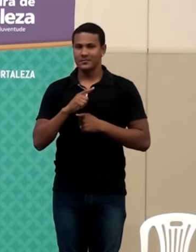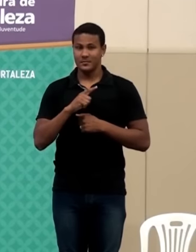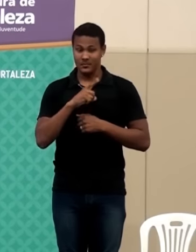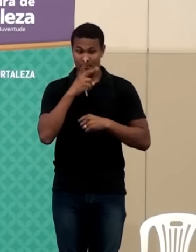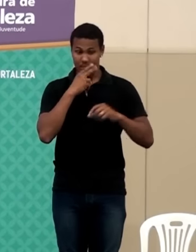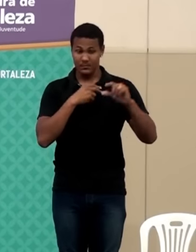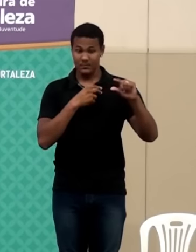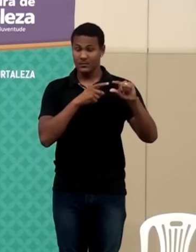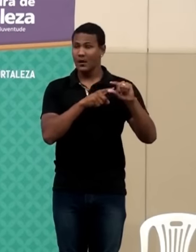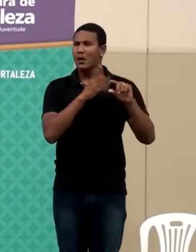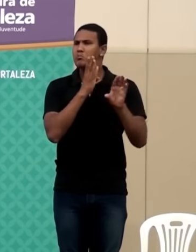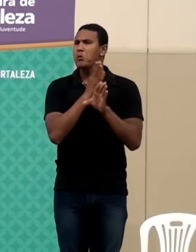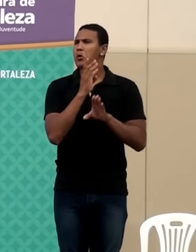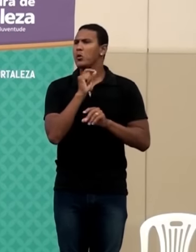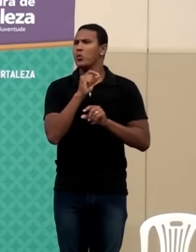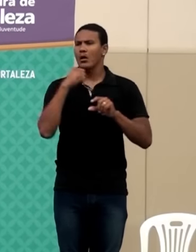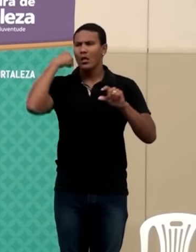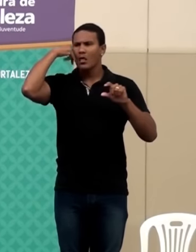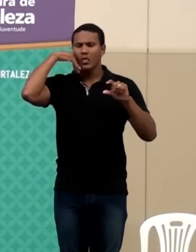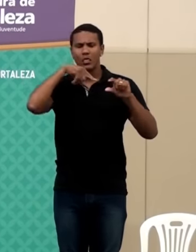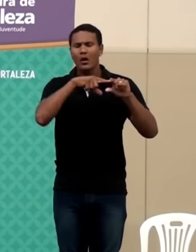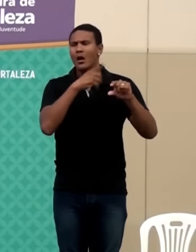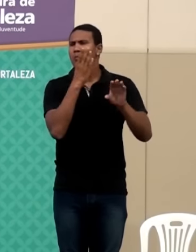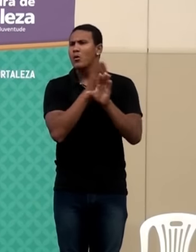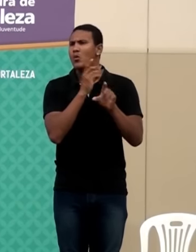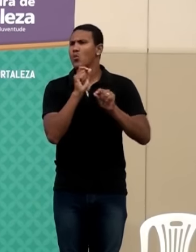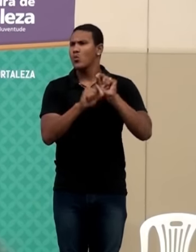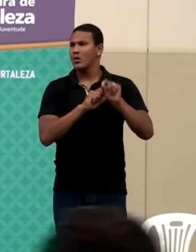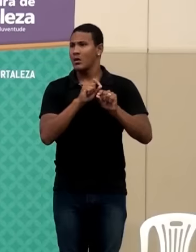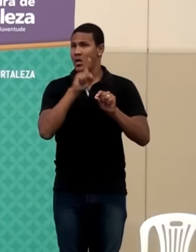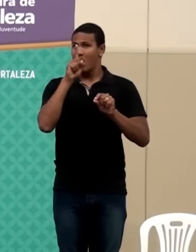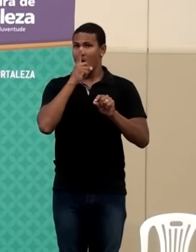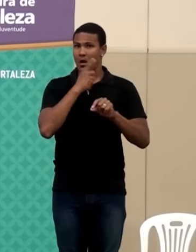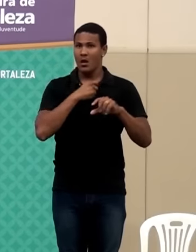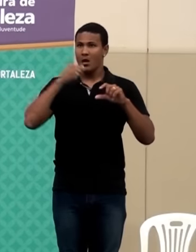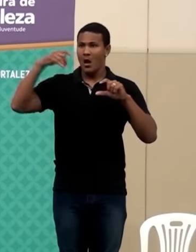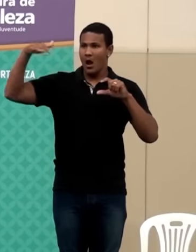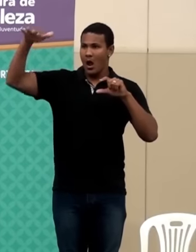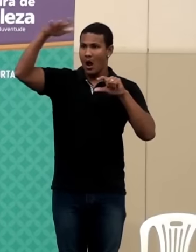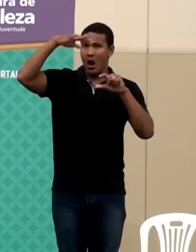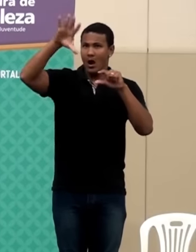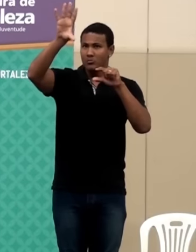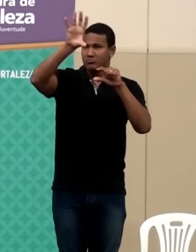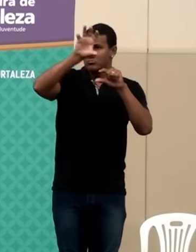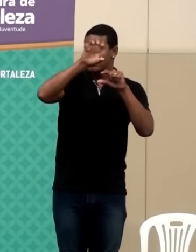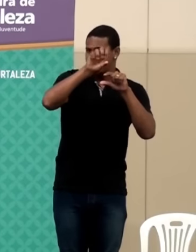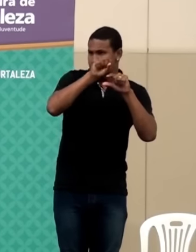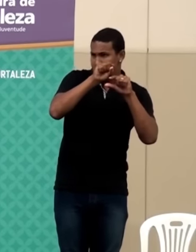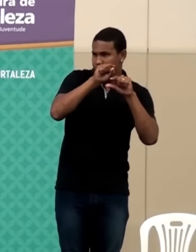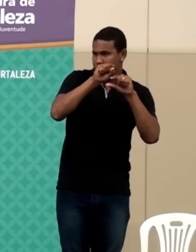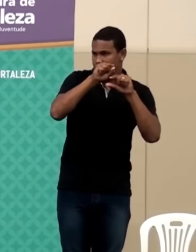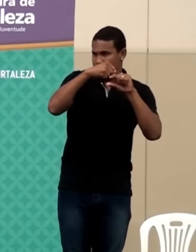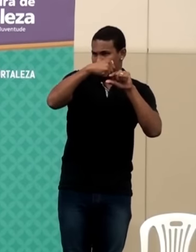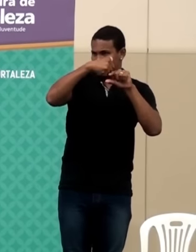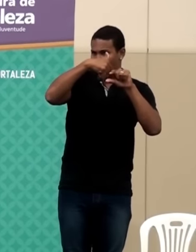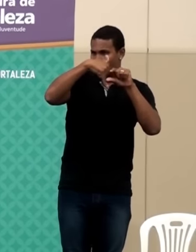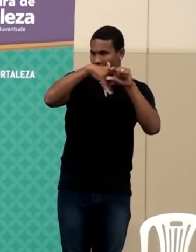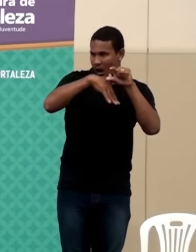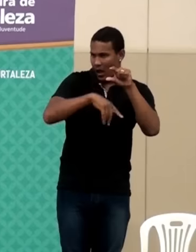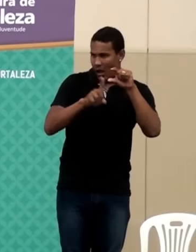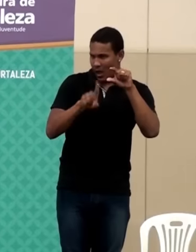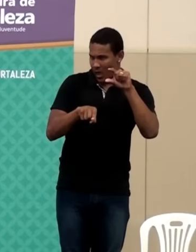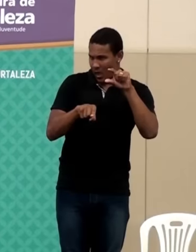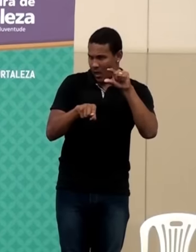A, absorção da umidade presente no atmosférico. É o que eu acabei de falar. Tem vapor